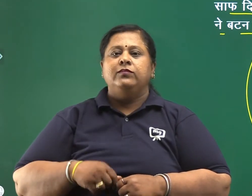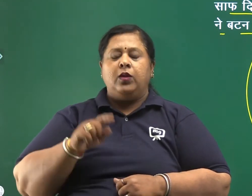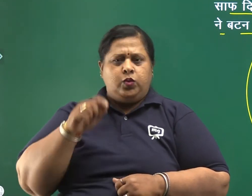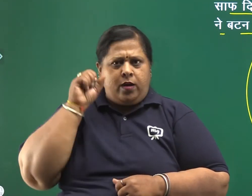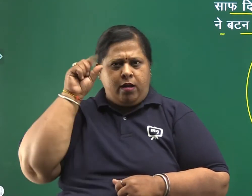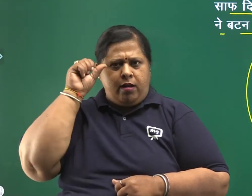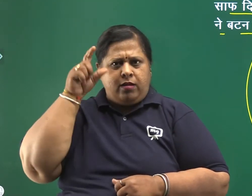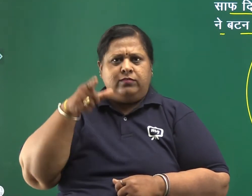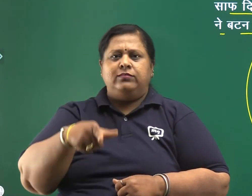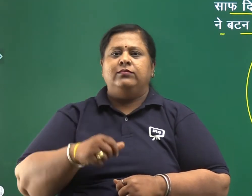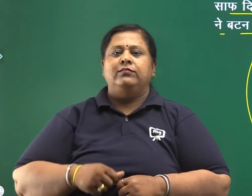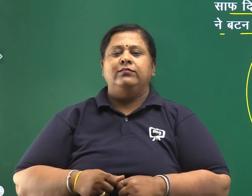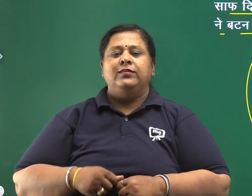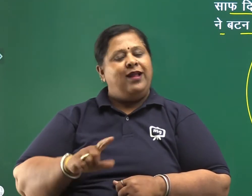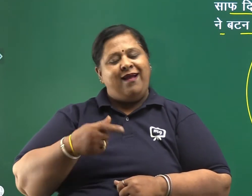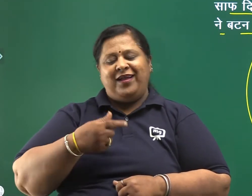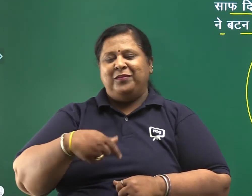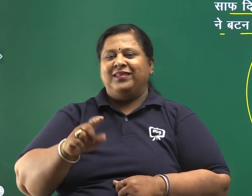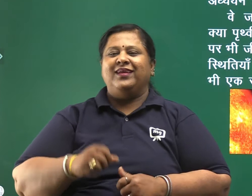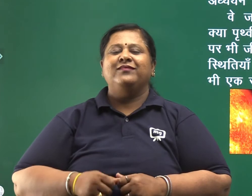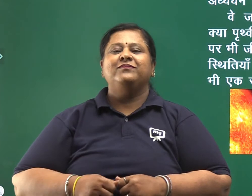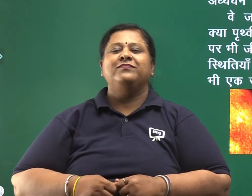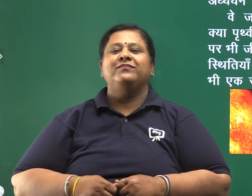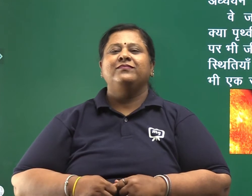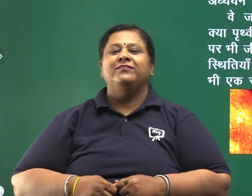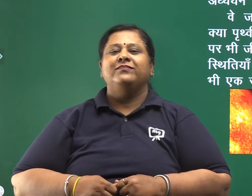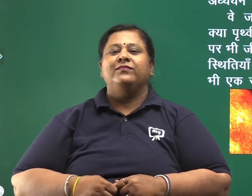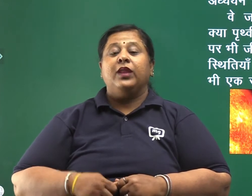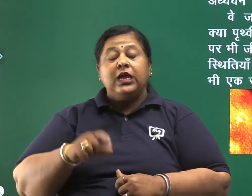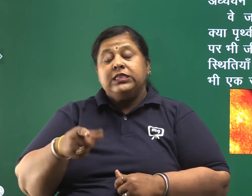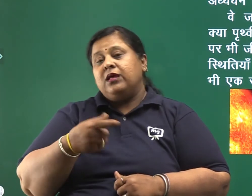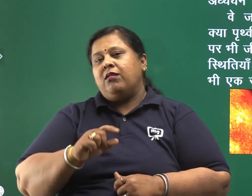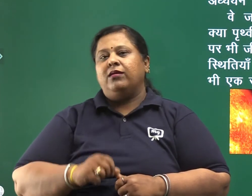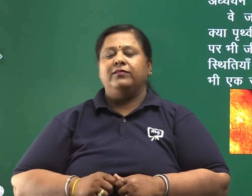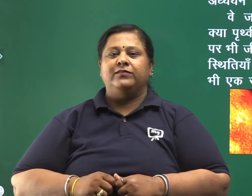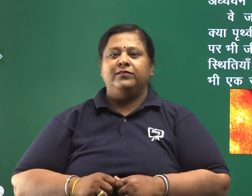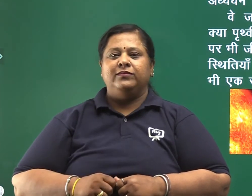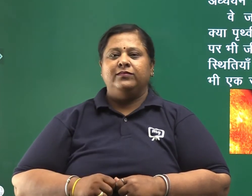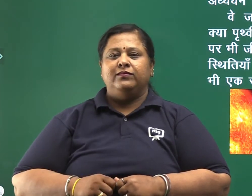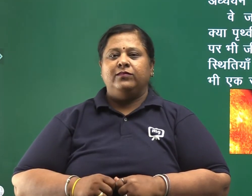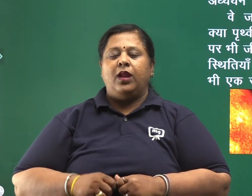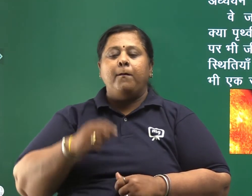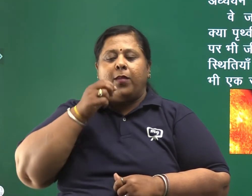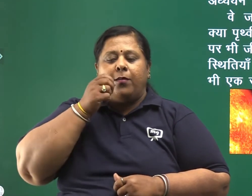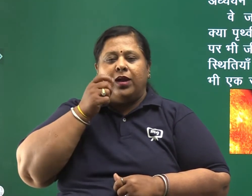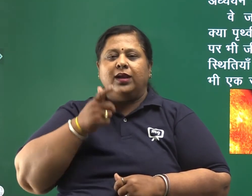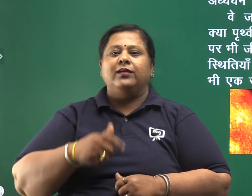उसको डांटा। आगे बढ़ते हैं। इस तरह पापा